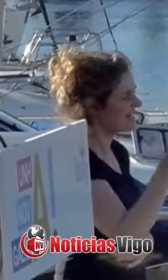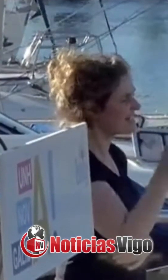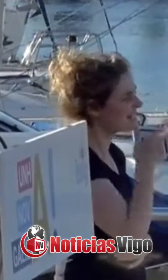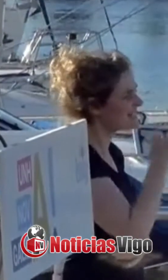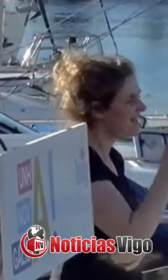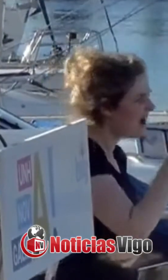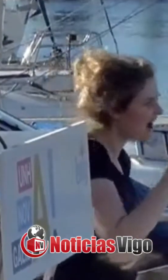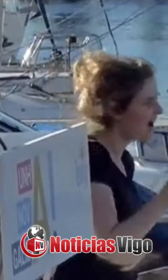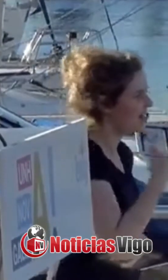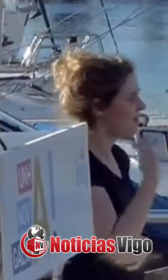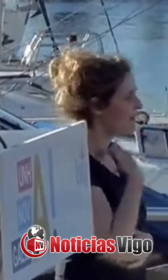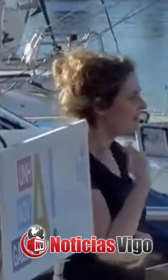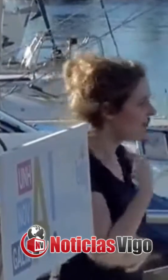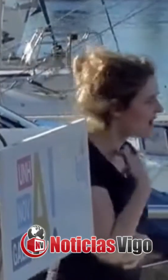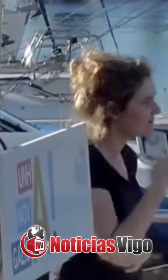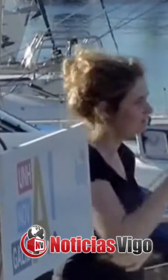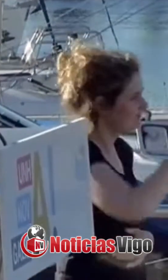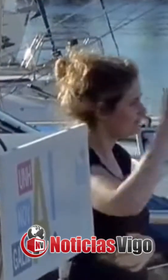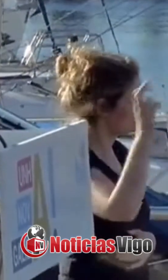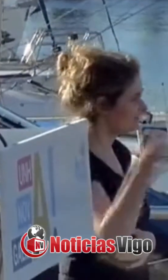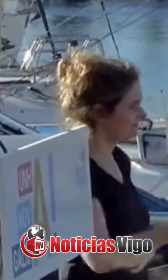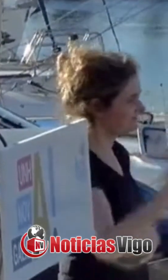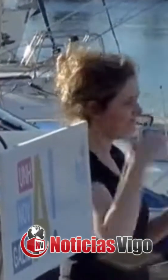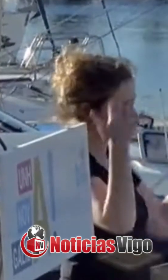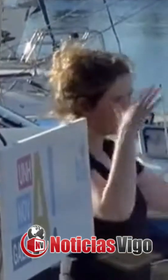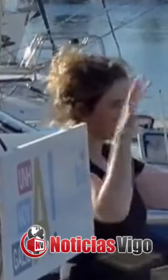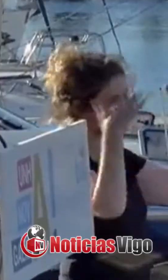Cuba, de Venezuela, do Kurdistán.